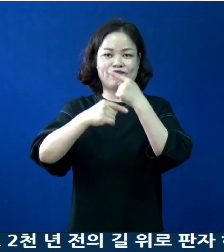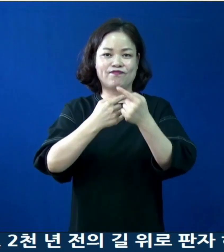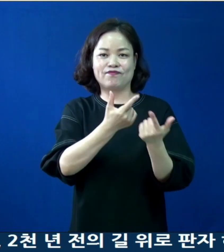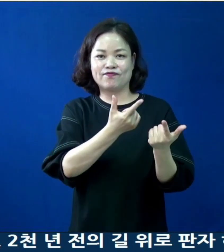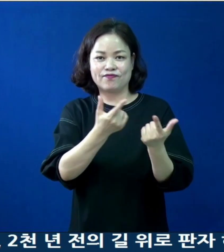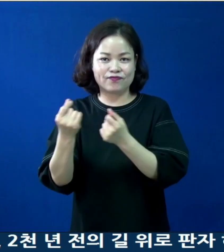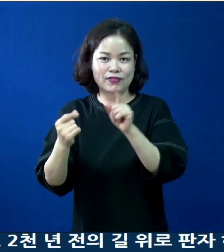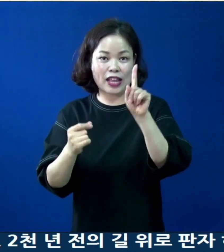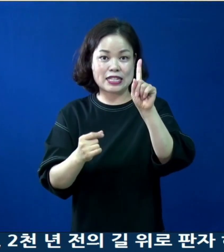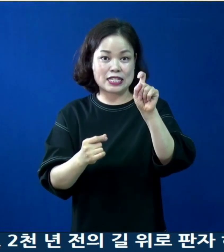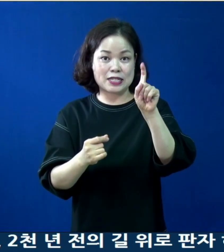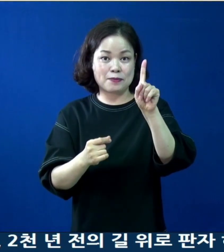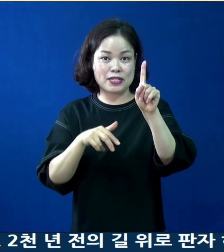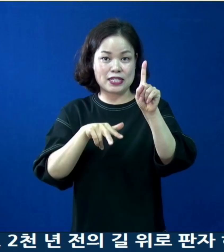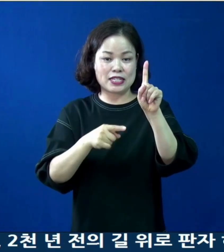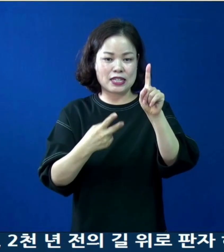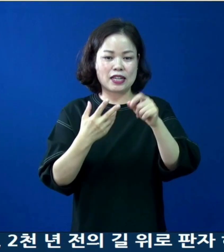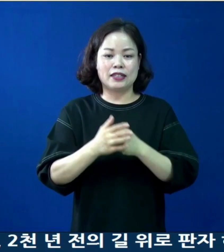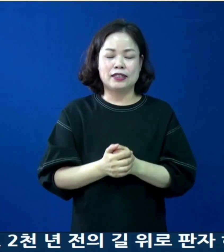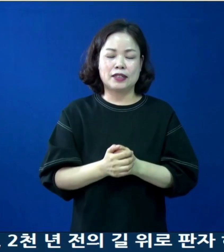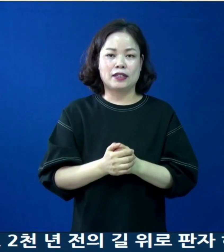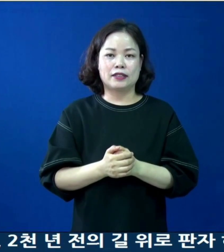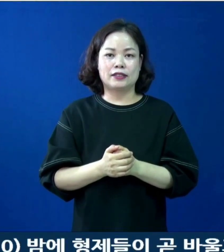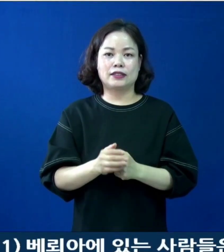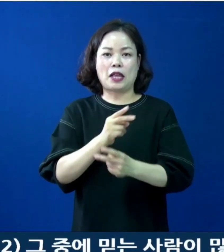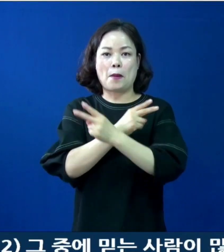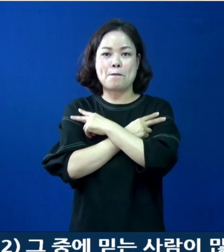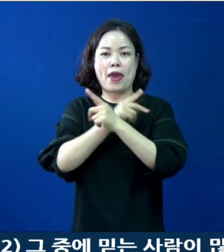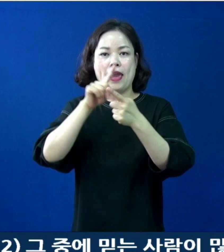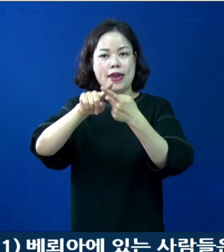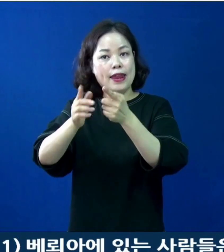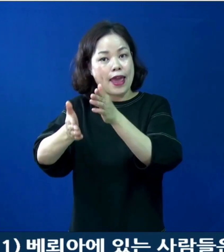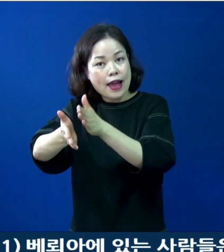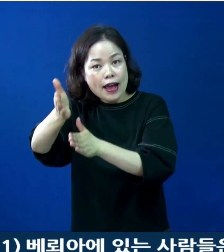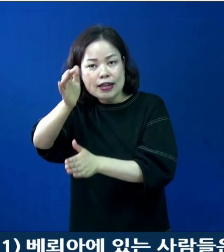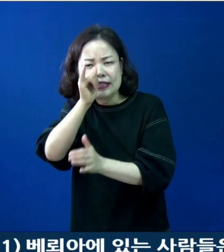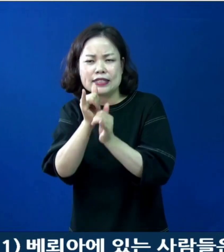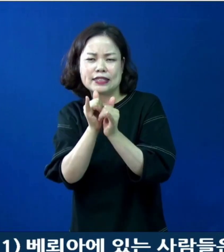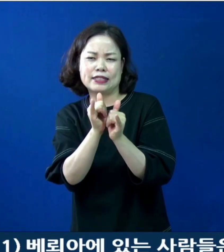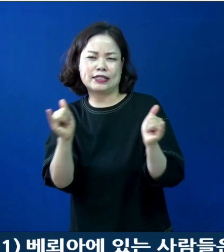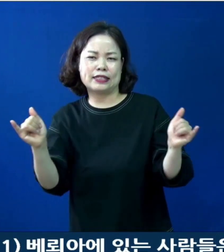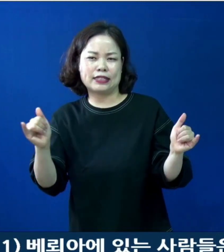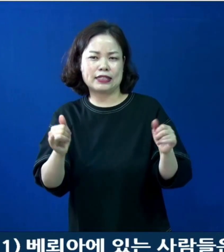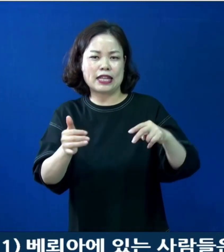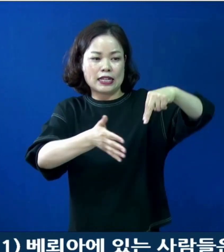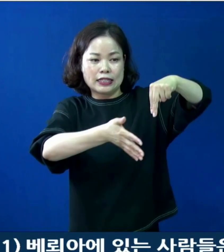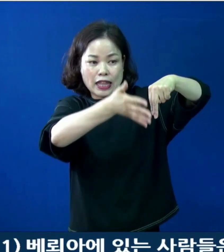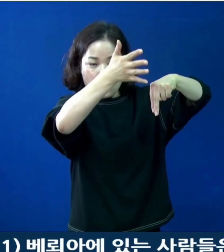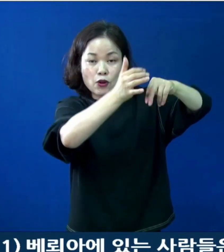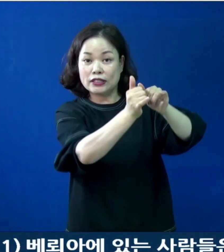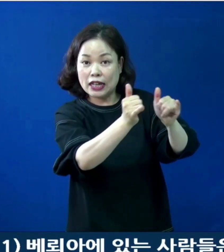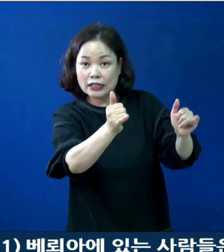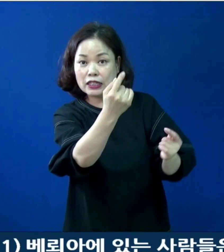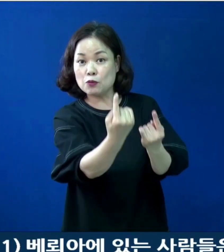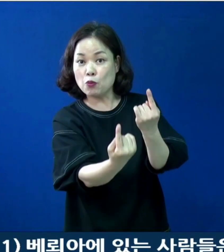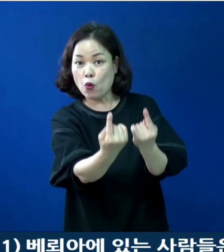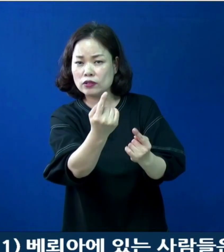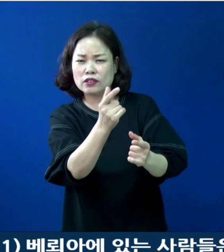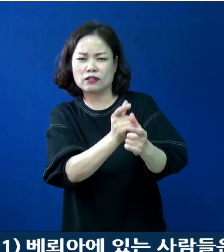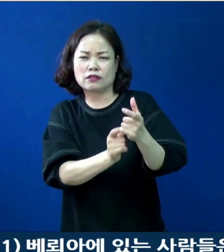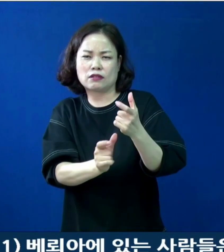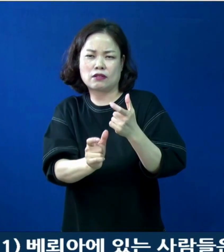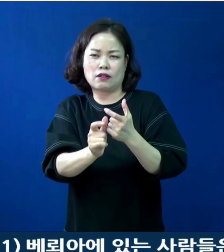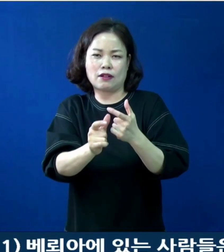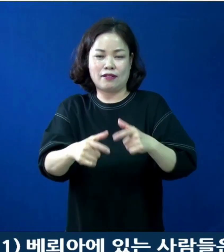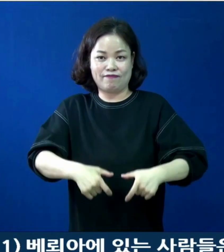11절 읽겠습니다. 시작. 베레아에 있는 사람들은 데살로니가에 있는 사람들보다